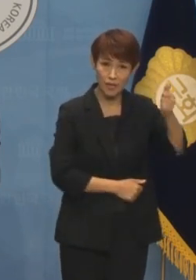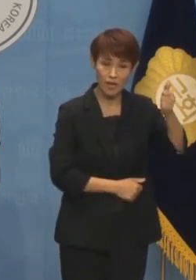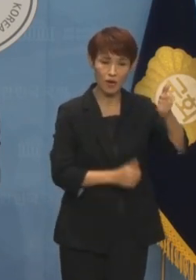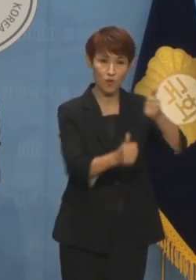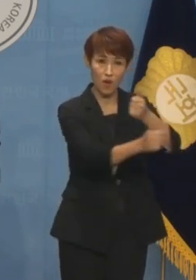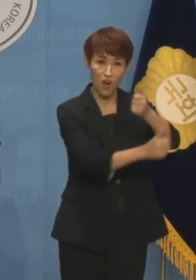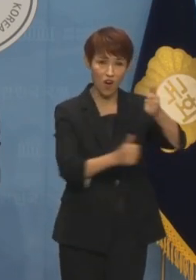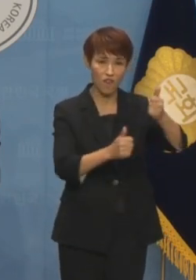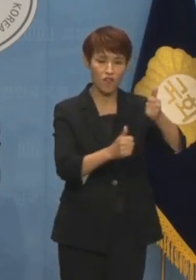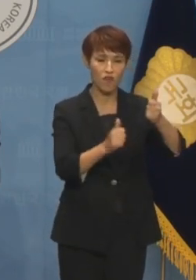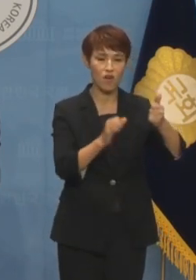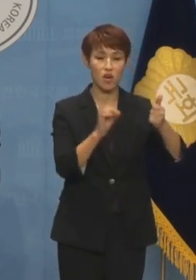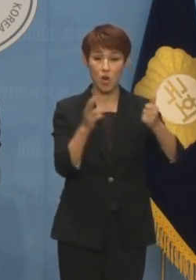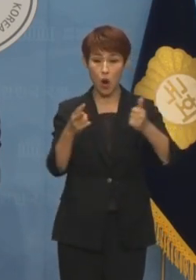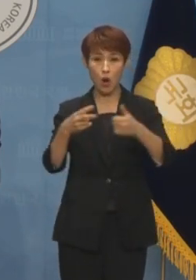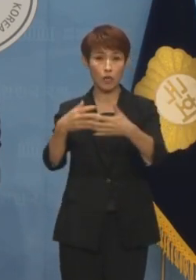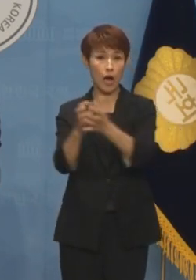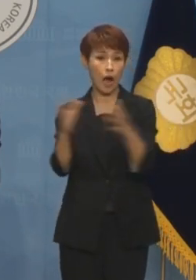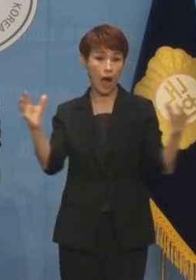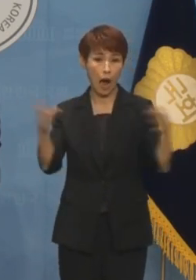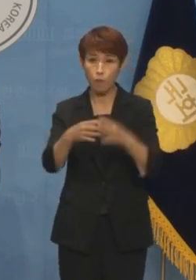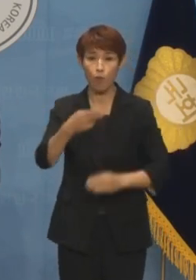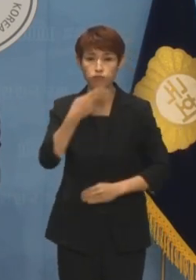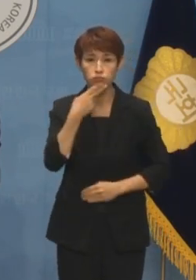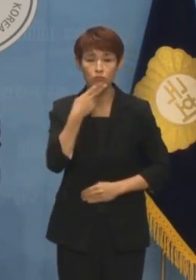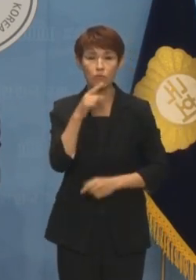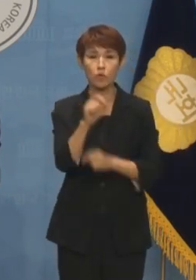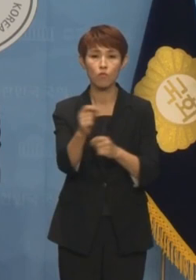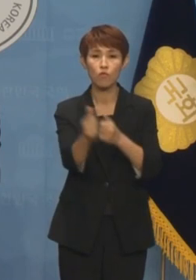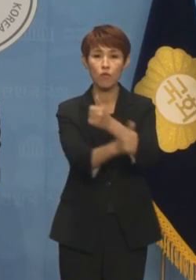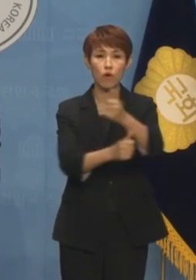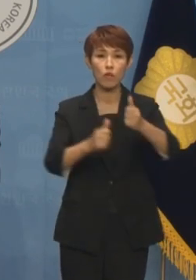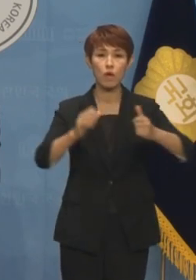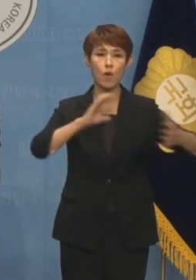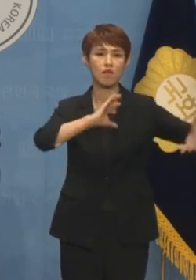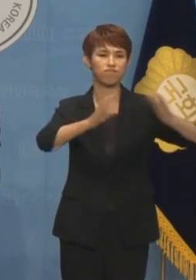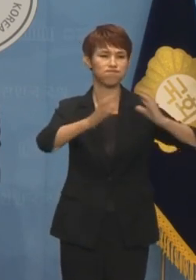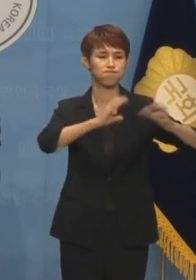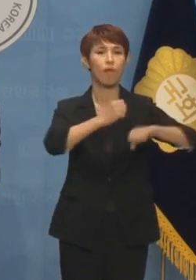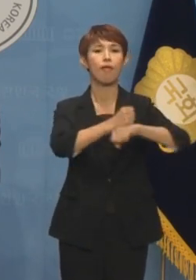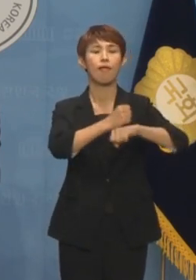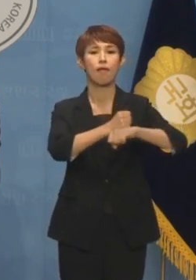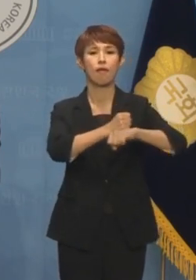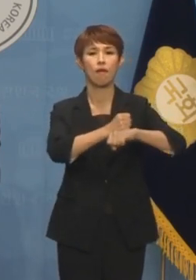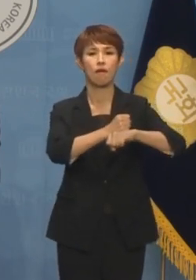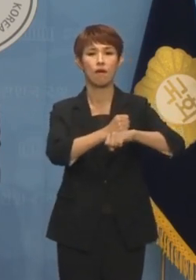위원들이 여당과 합의 없이 정무위 전체 회의를 강행하고